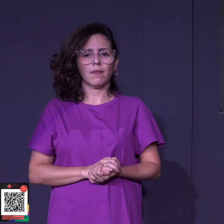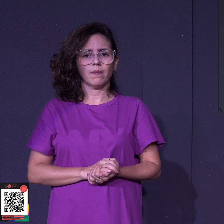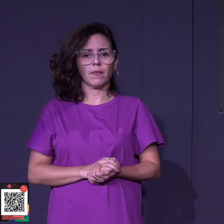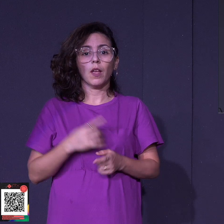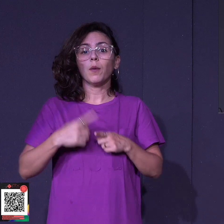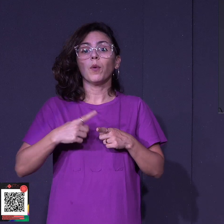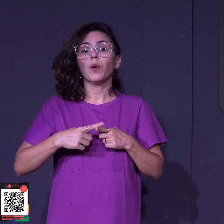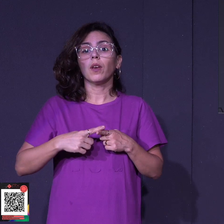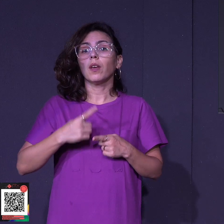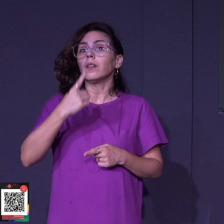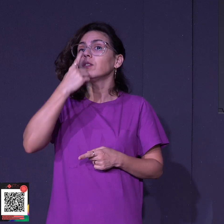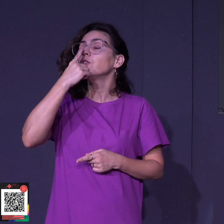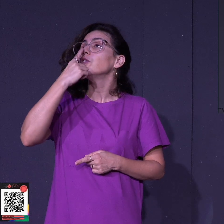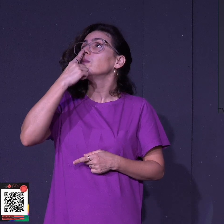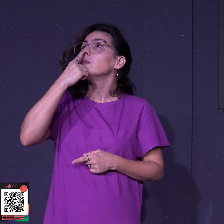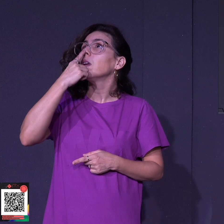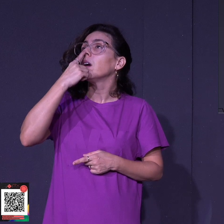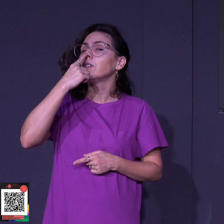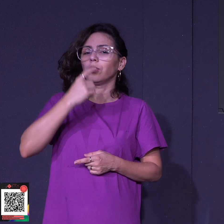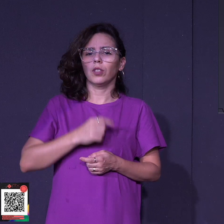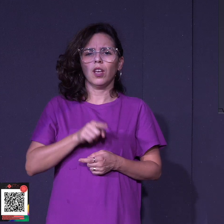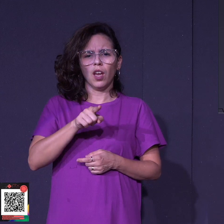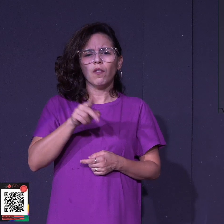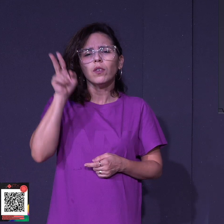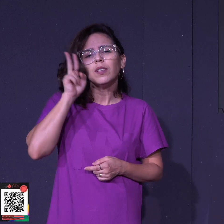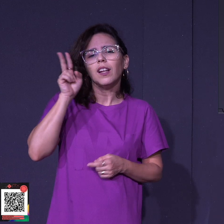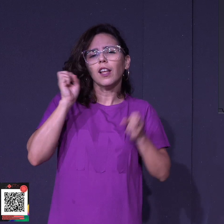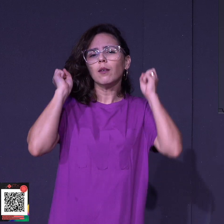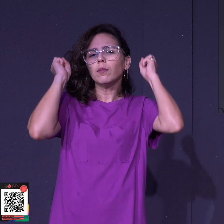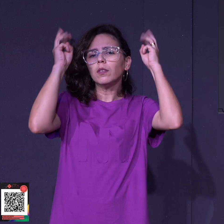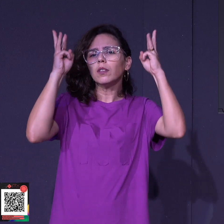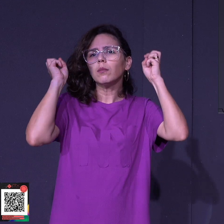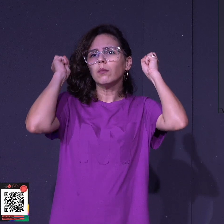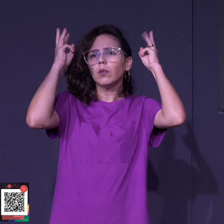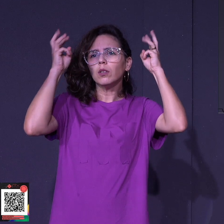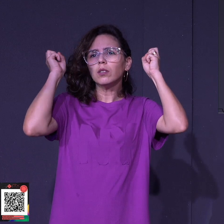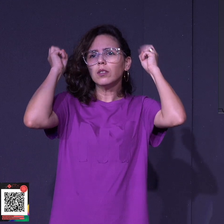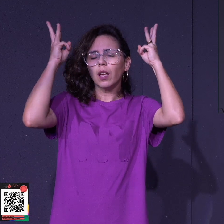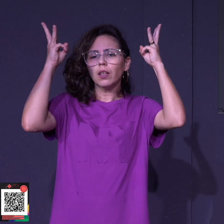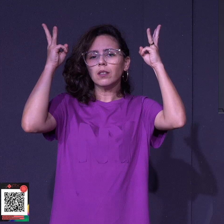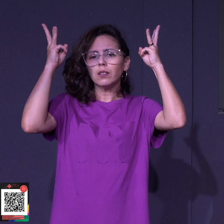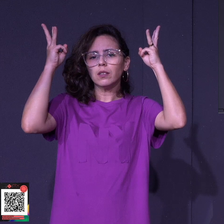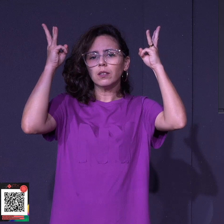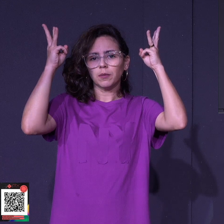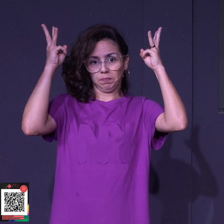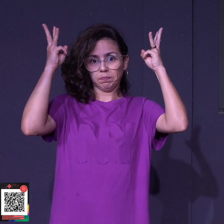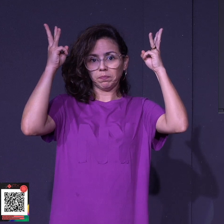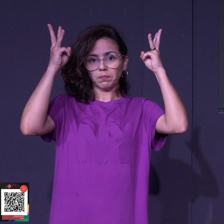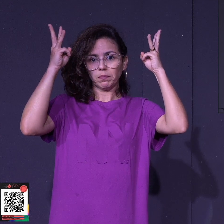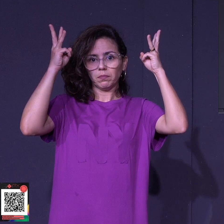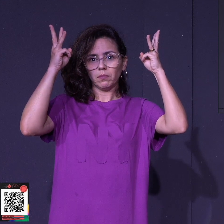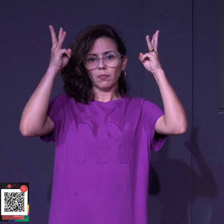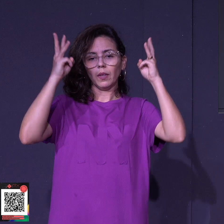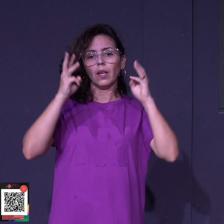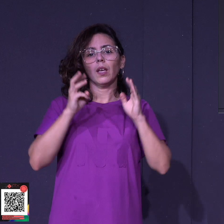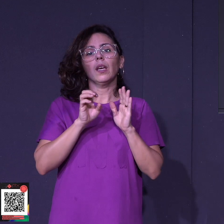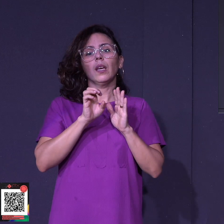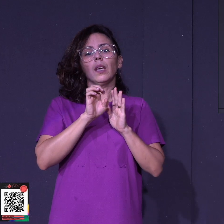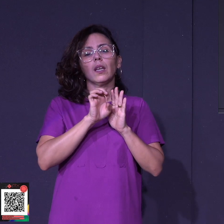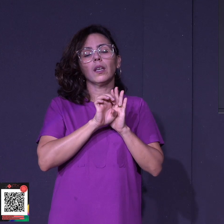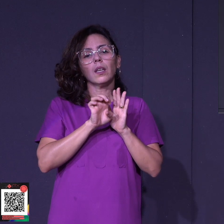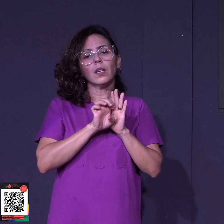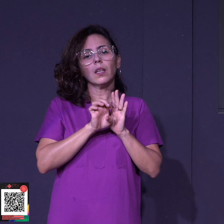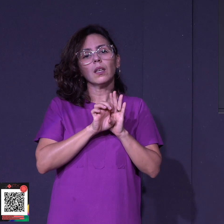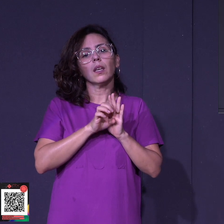com Deus, Moisés aprendeu um segredo que o próprio Deus lhe disse. Êxodo 23, verso 22, o Senhor